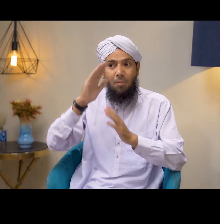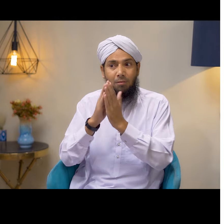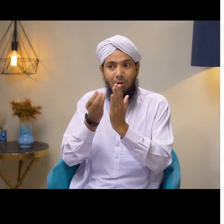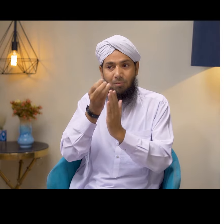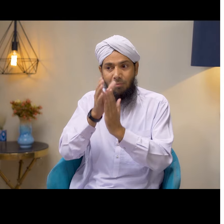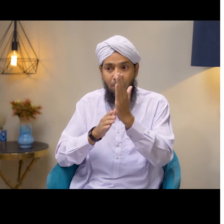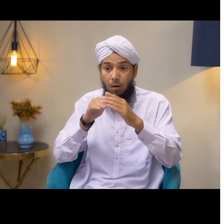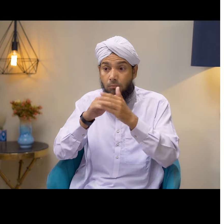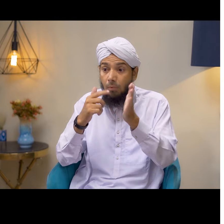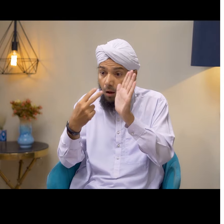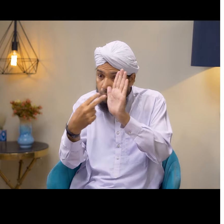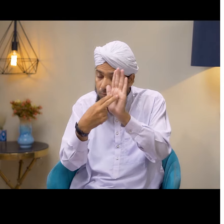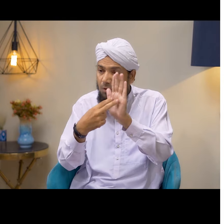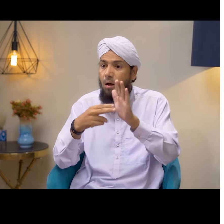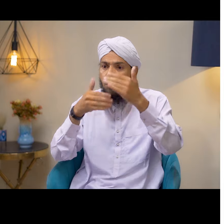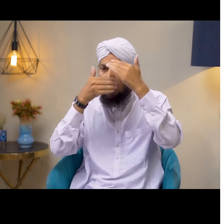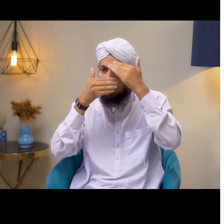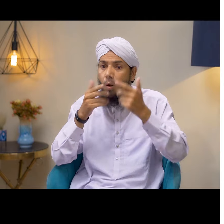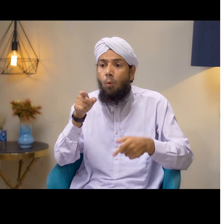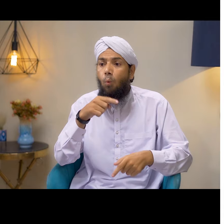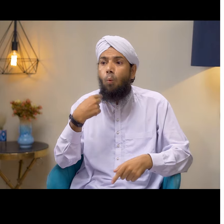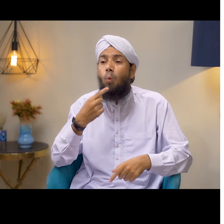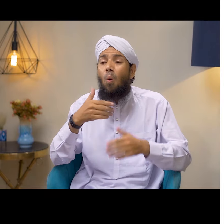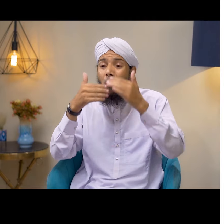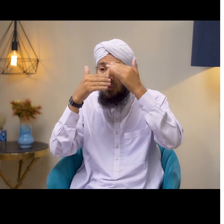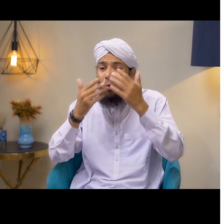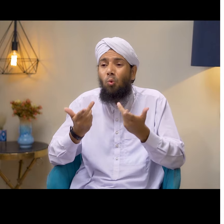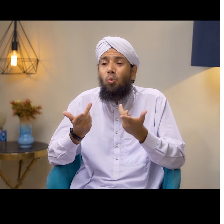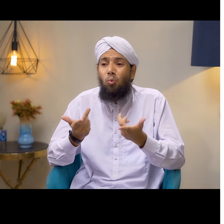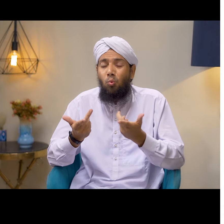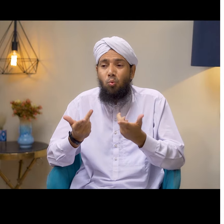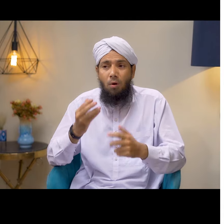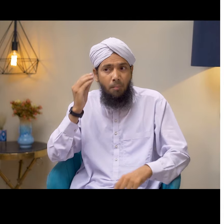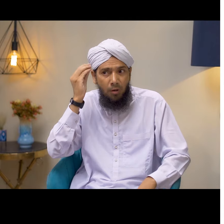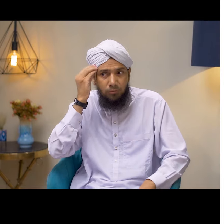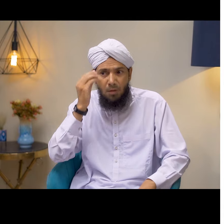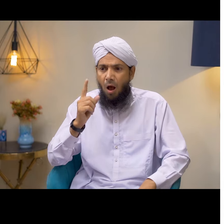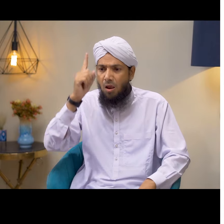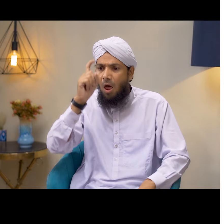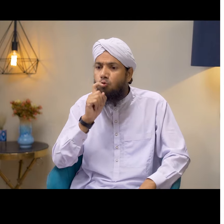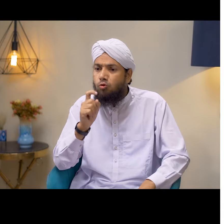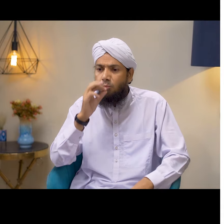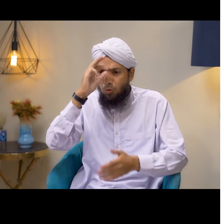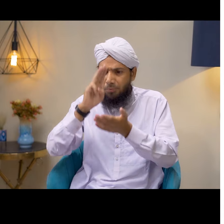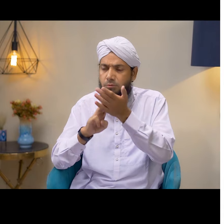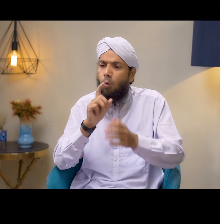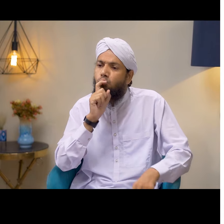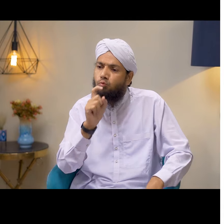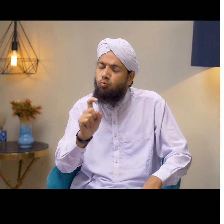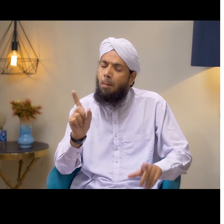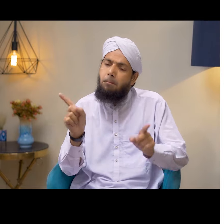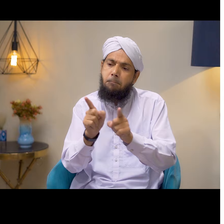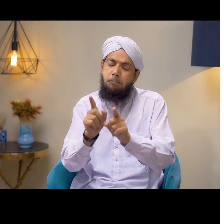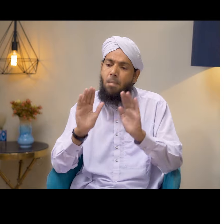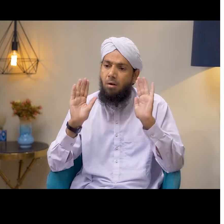کن کن سے پردہ ہے، اچھا کیوں پردہ ہے، تو اس چیز کو بھی سمجھنا چاہیے. اللہ رسول کا حکم ہے، پہلے تو یہ بات ہے، جس